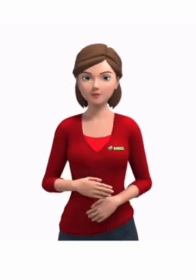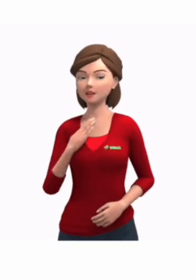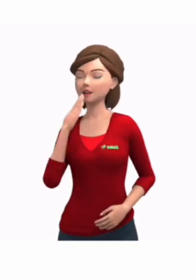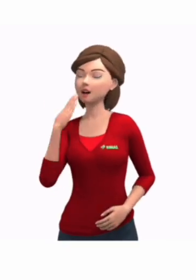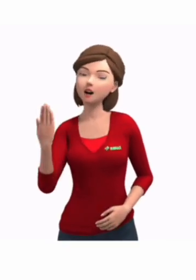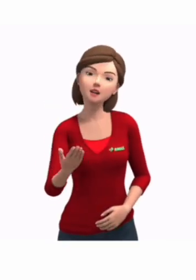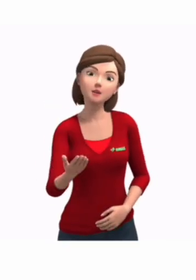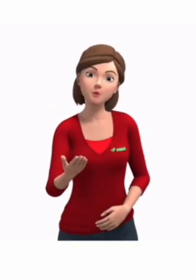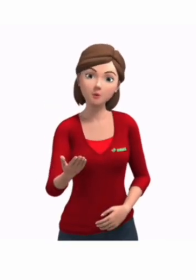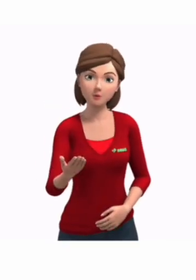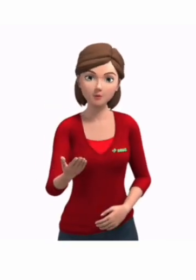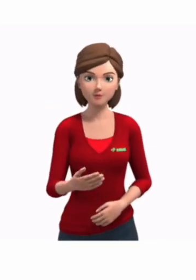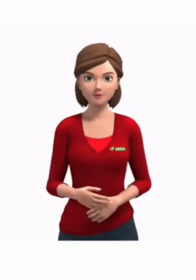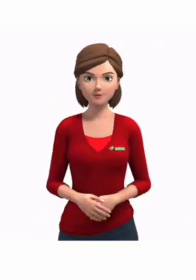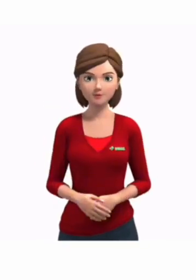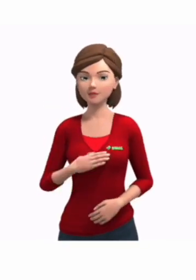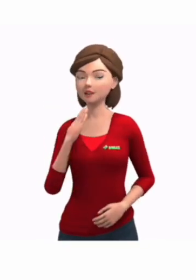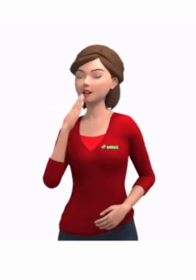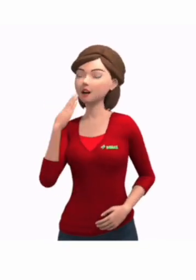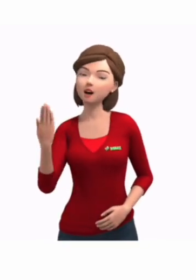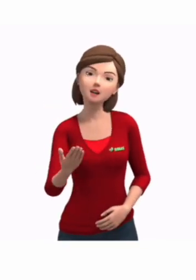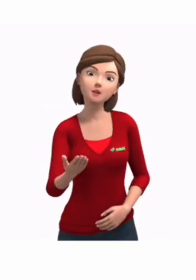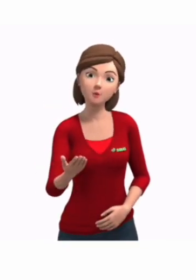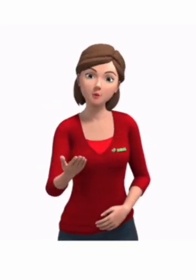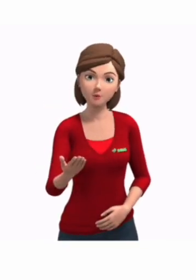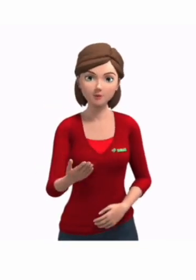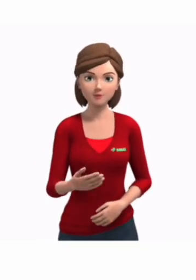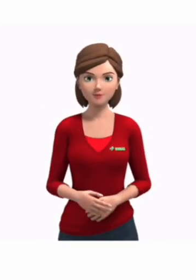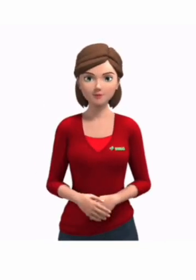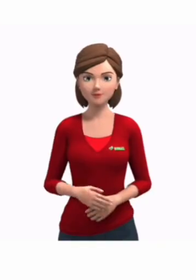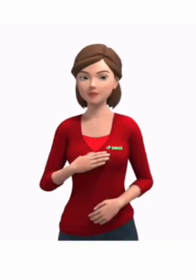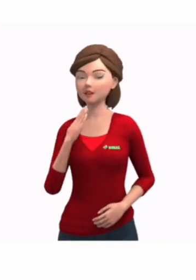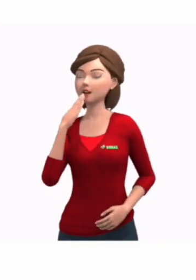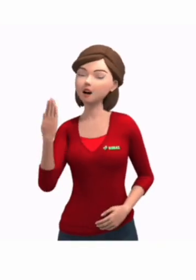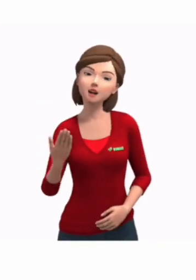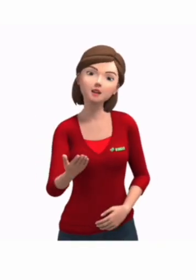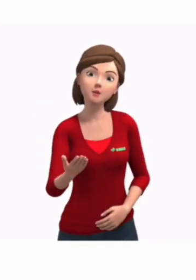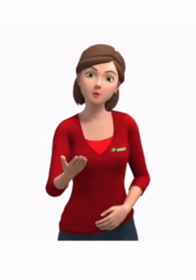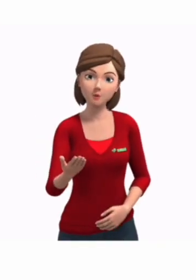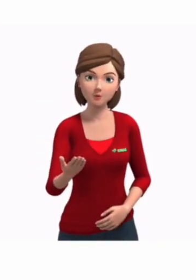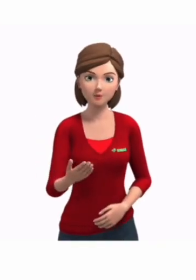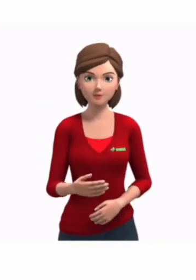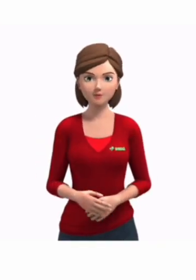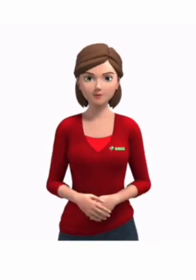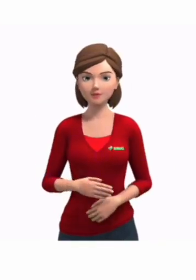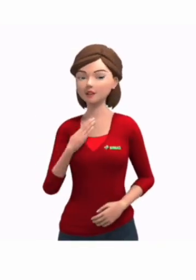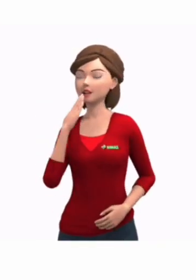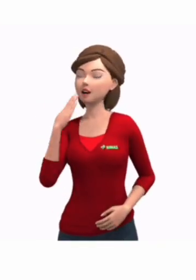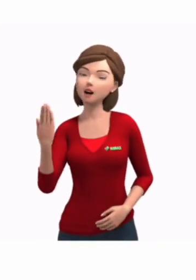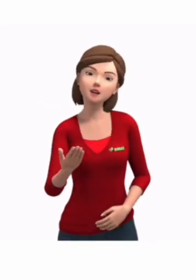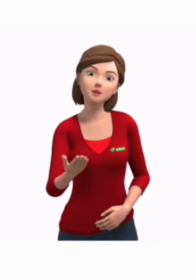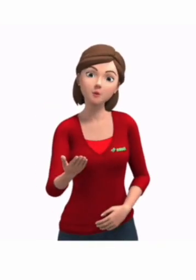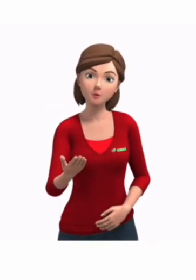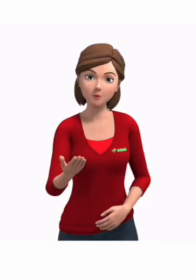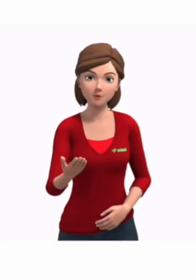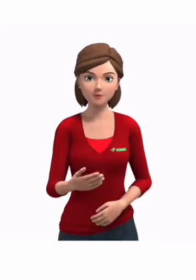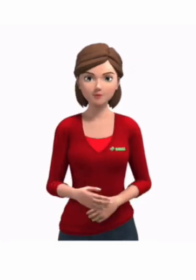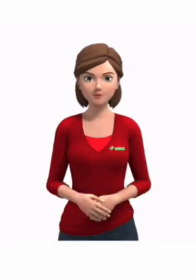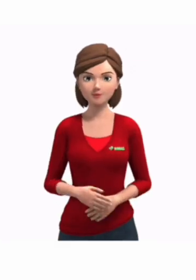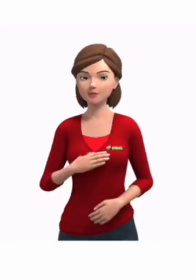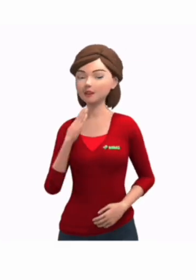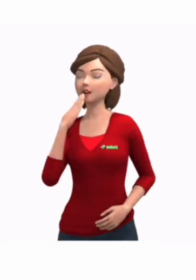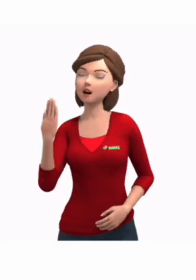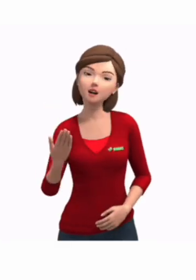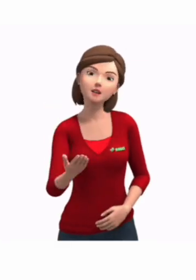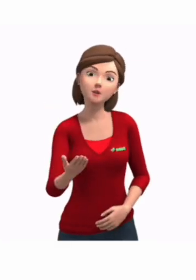fauteuils roulants pour une personne, pour une seule typologie de personnes à